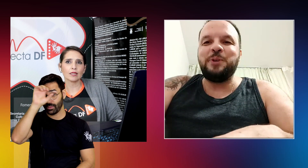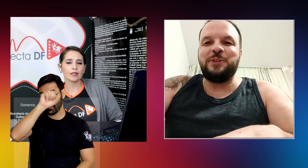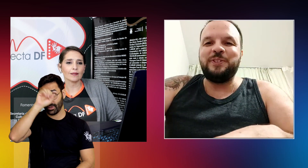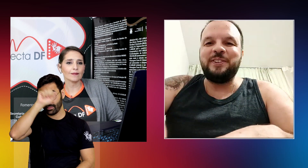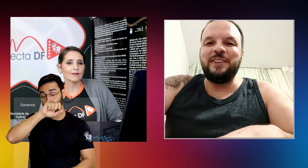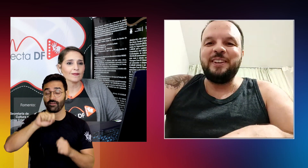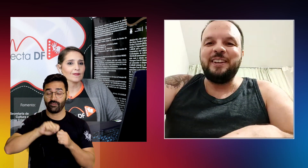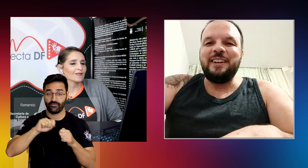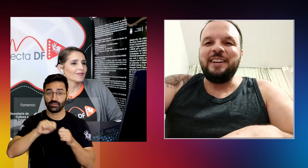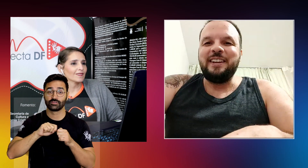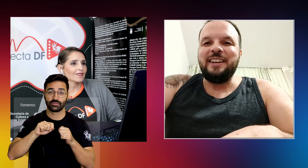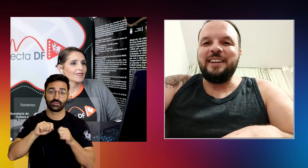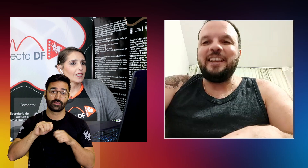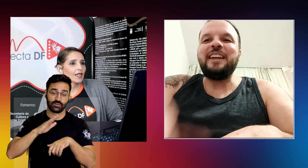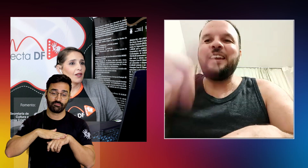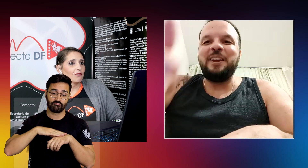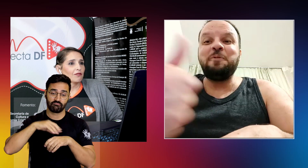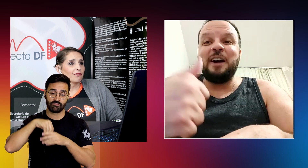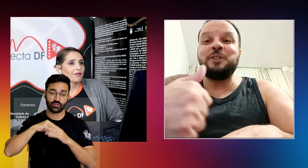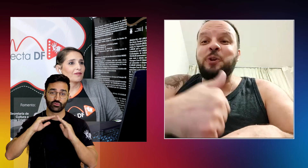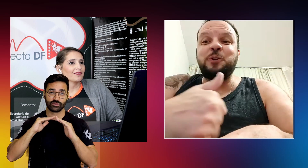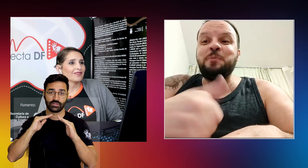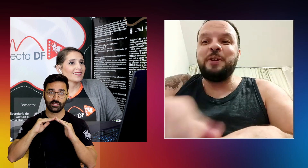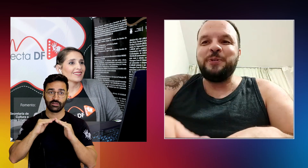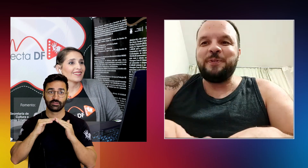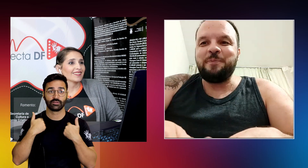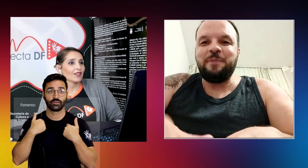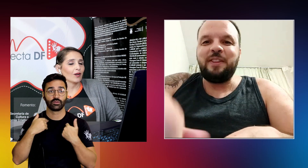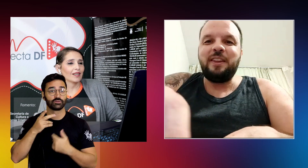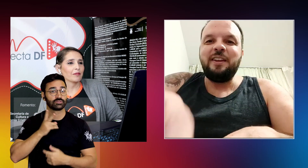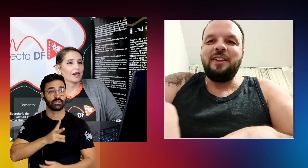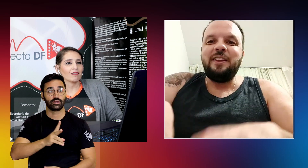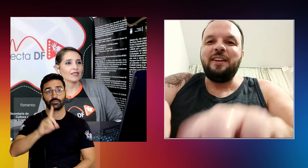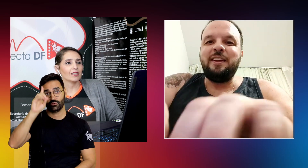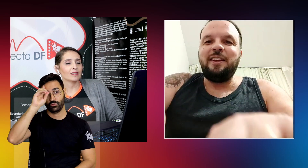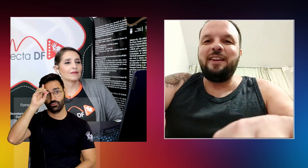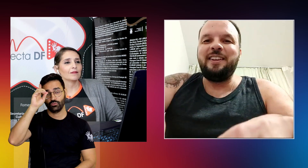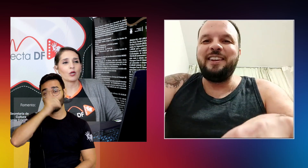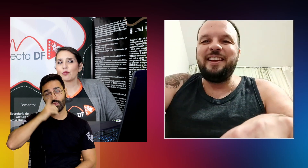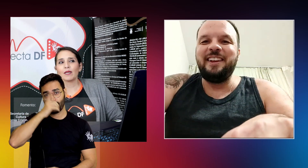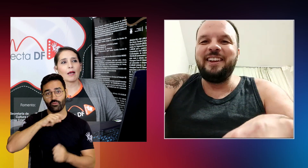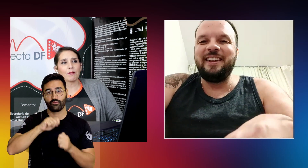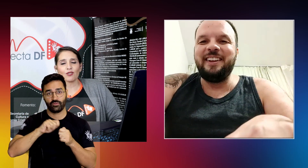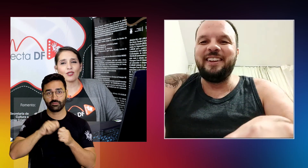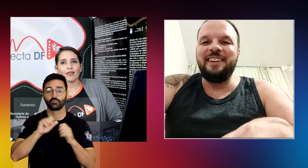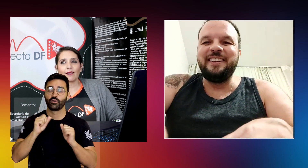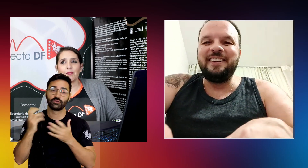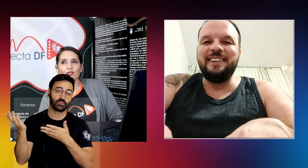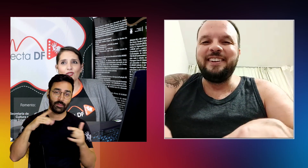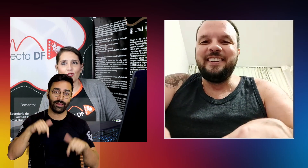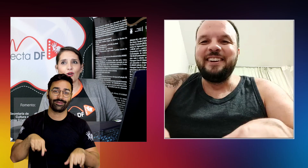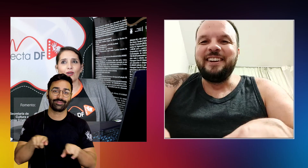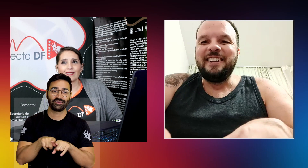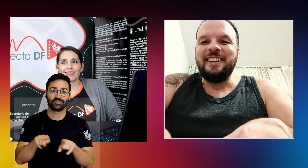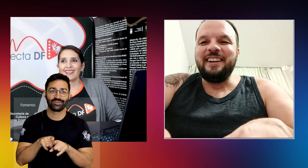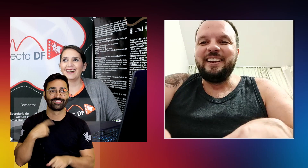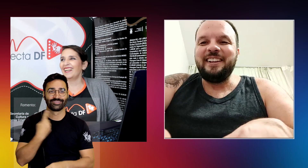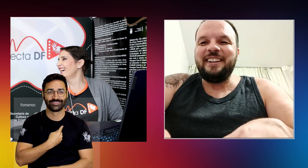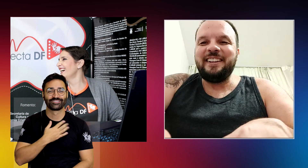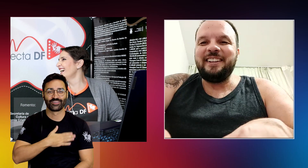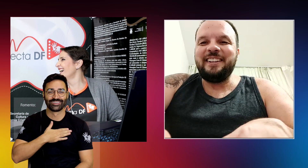massa muito. caseira. Eu faço todo domingo. Olha que maravilha. Pode mandar para a gente aqui também, a gente